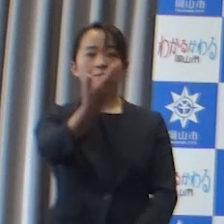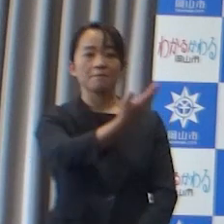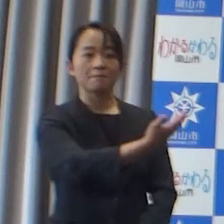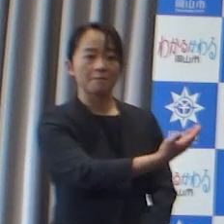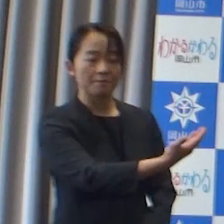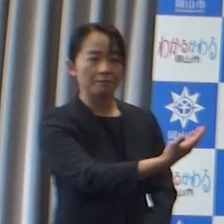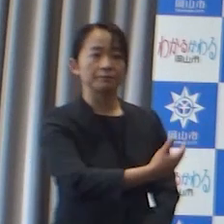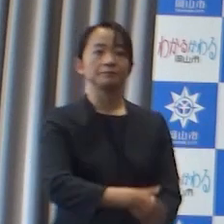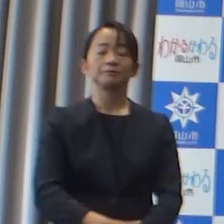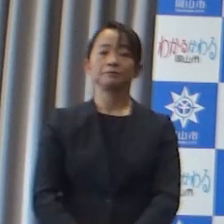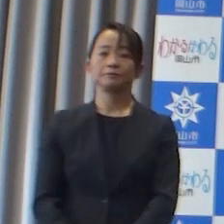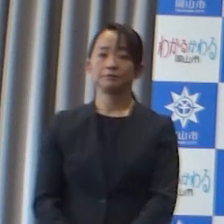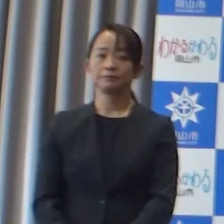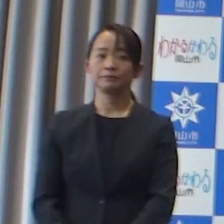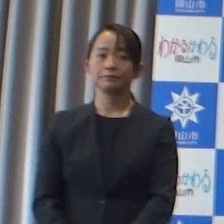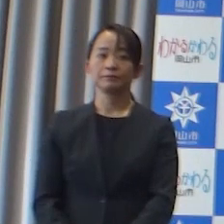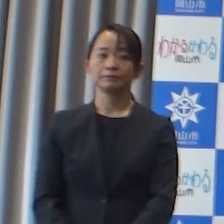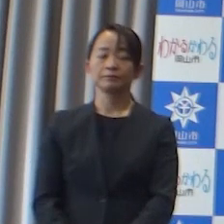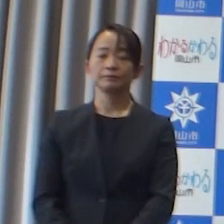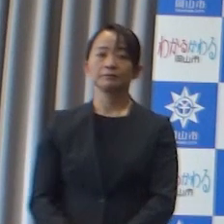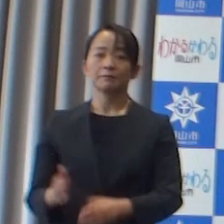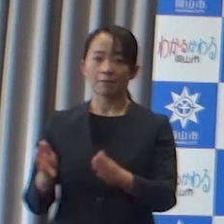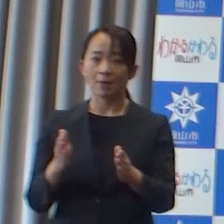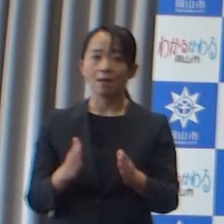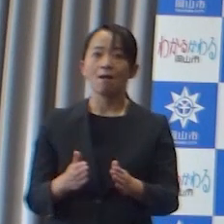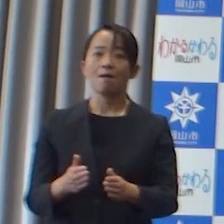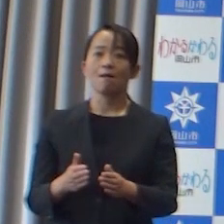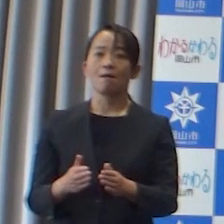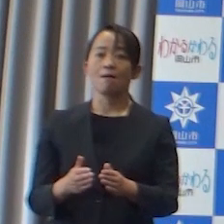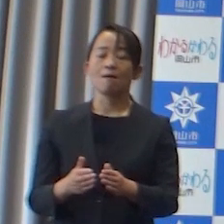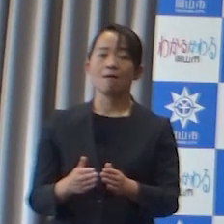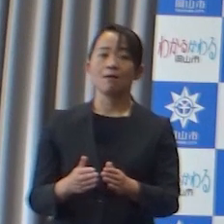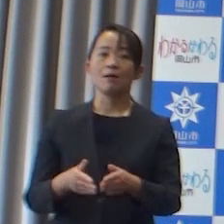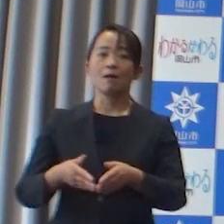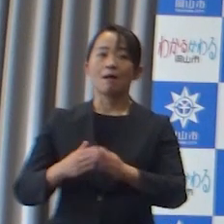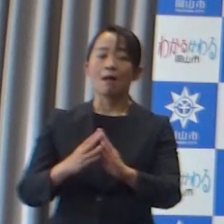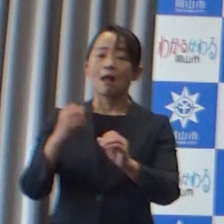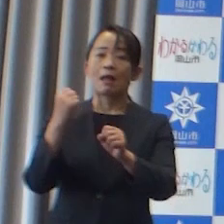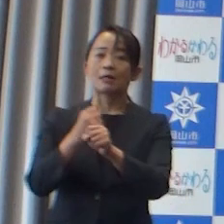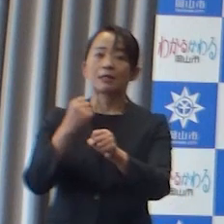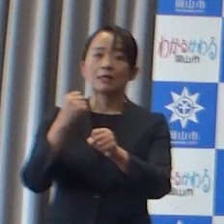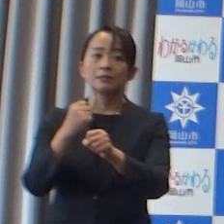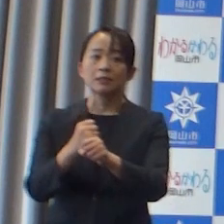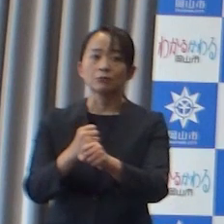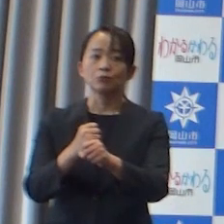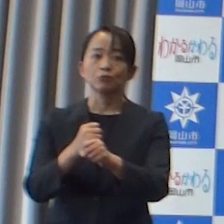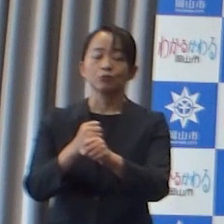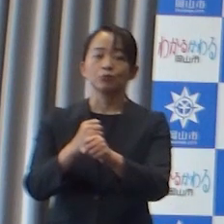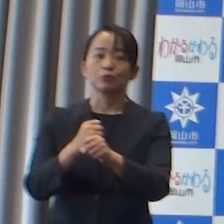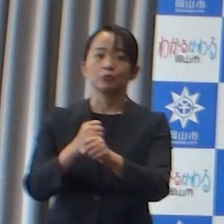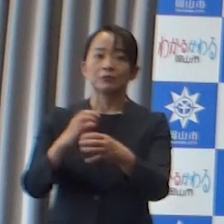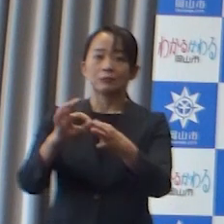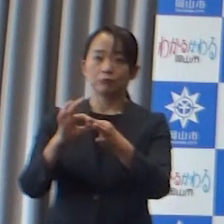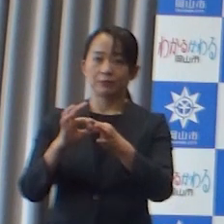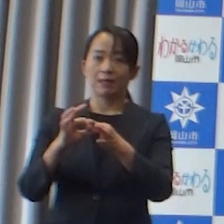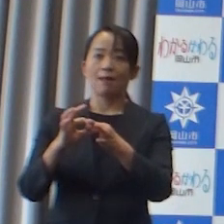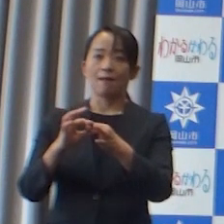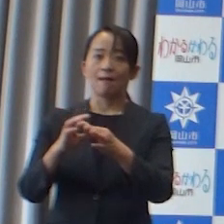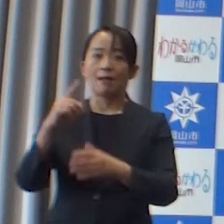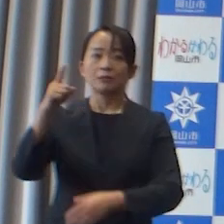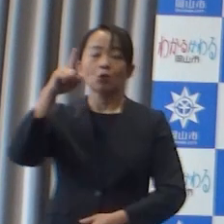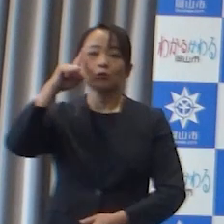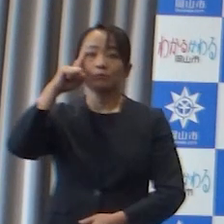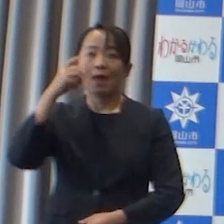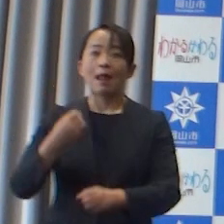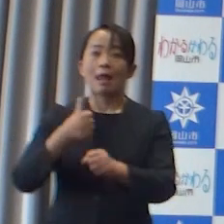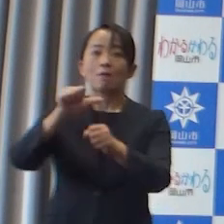時事通信の遠藤と申します。少し話変わるんですけれども、建設事業負担金についていくつか質問をさせてください。 はい。 1つ目なんですけれども、ま